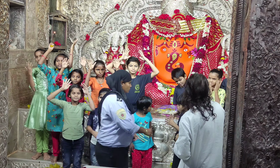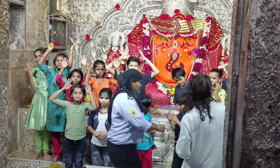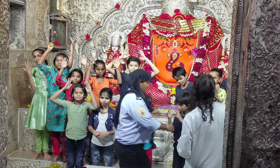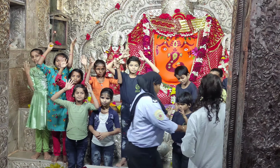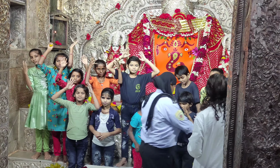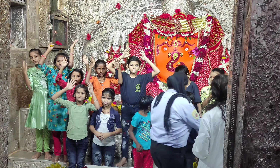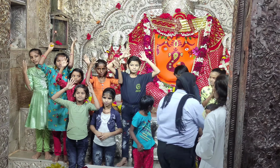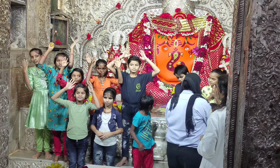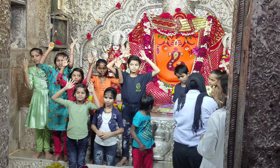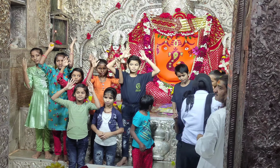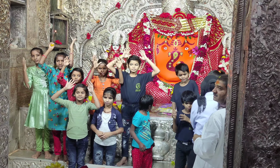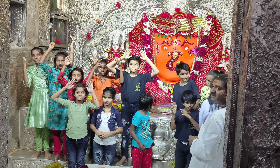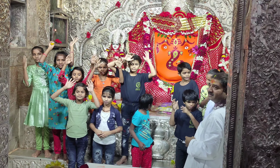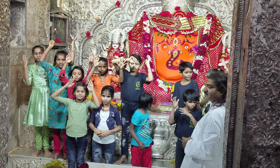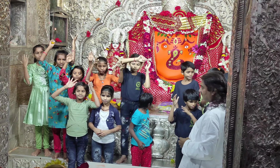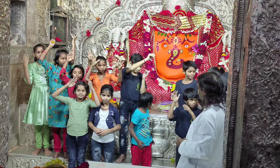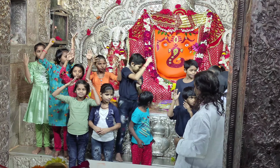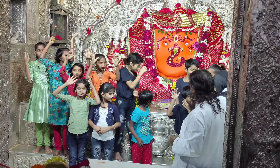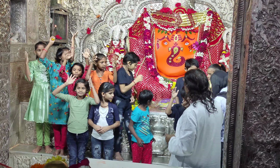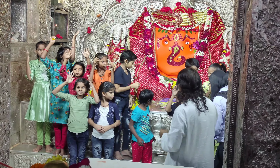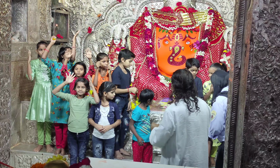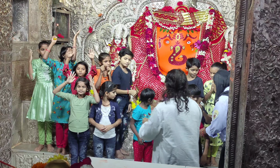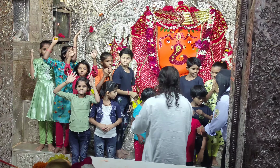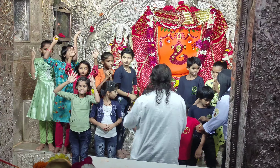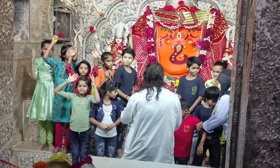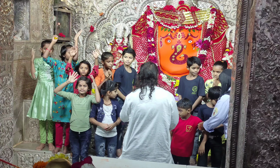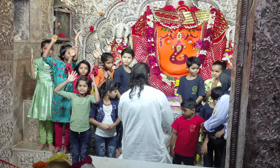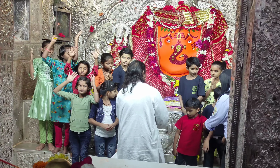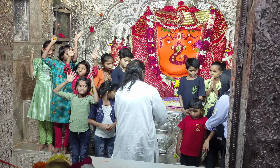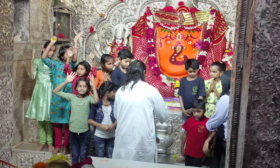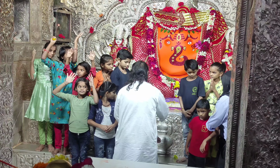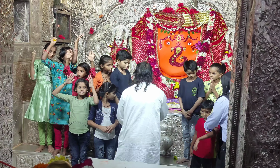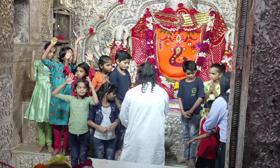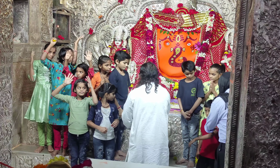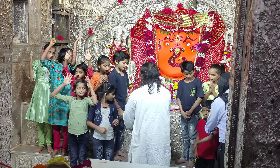हल्का सा यूं तिरछा, पीठ हो रही ना पीछे, थोड़ी हल्के तिरछा करो सब लोग।